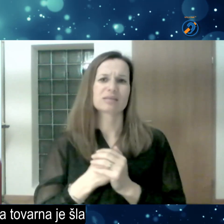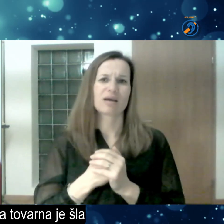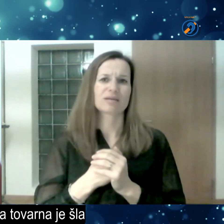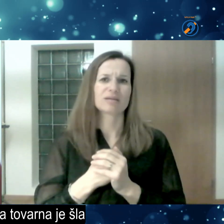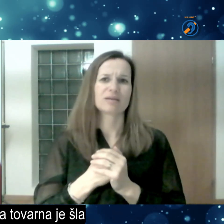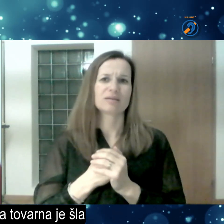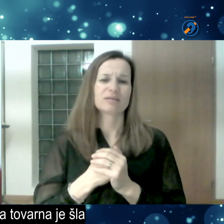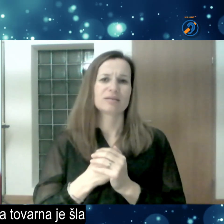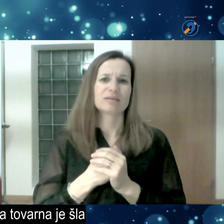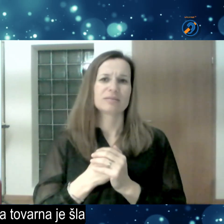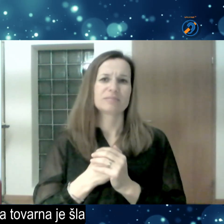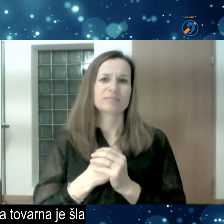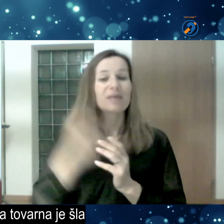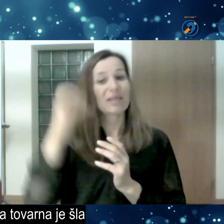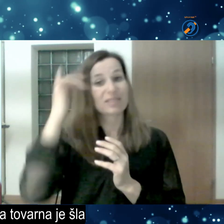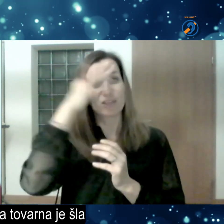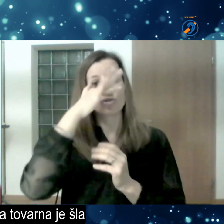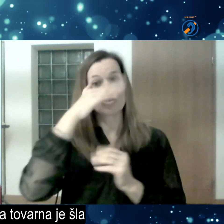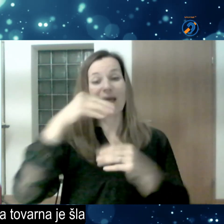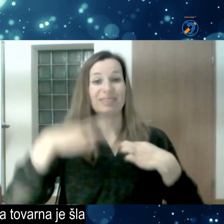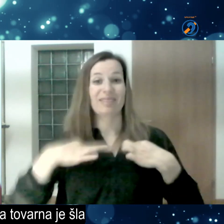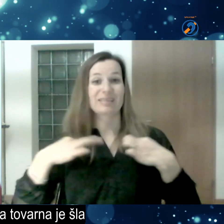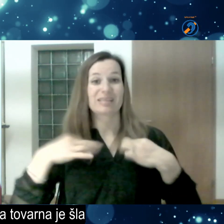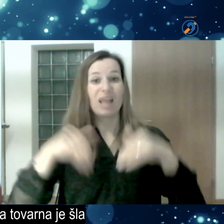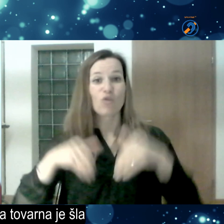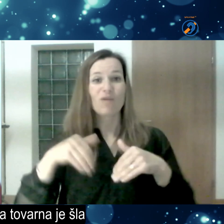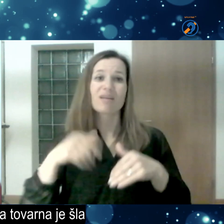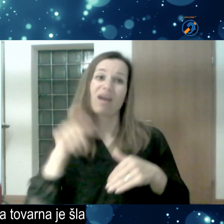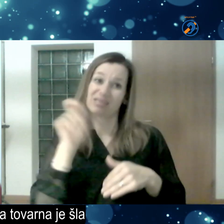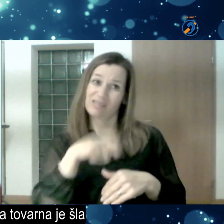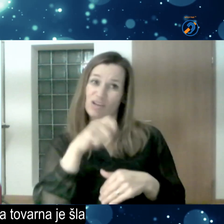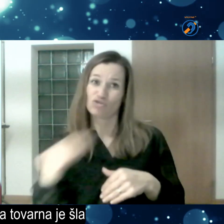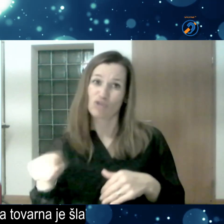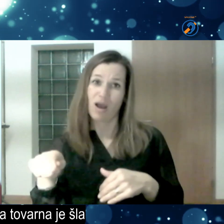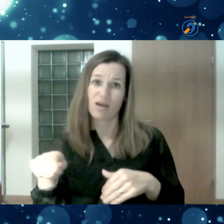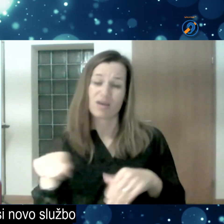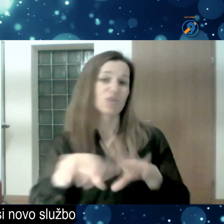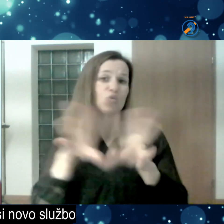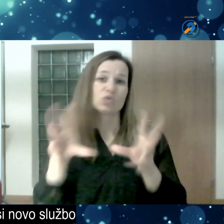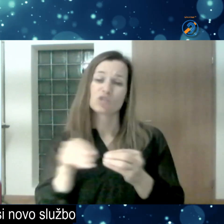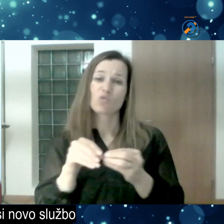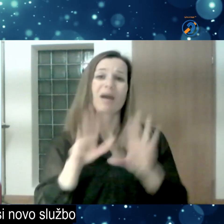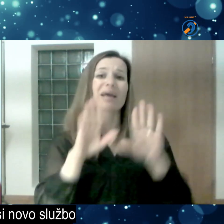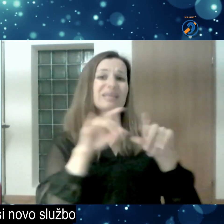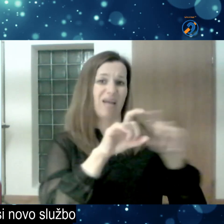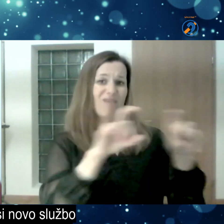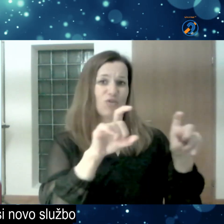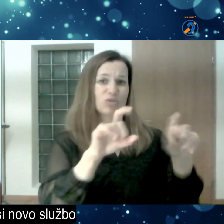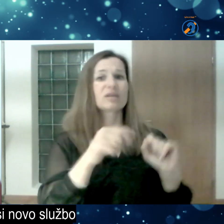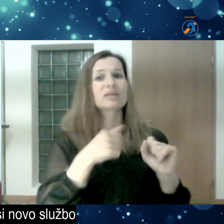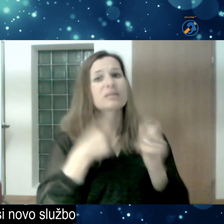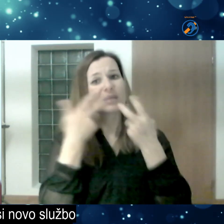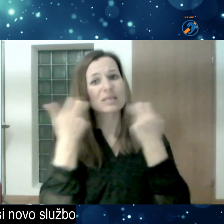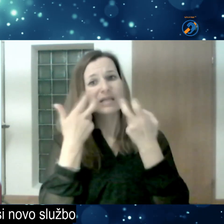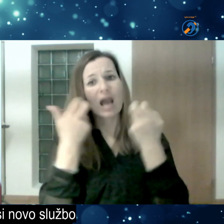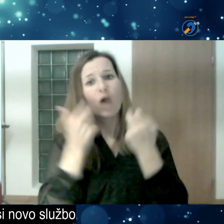Tako je bilo, no, tržiška tekstilna tovarna je šla v stečaj, takrat smo šli pač vsi na zavod, poiskal sem si